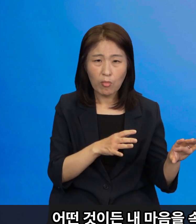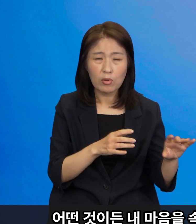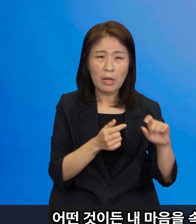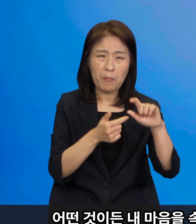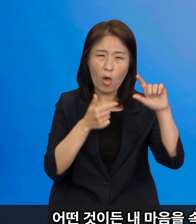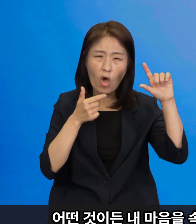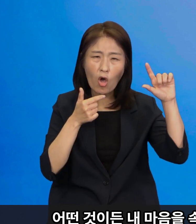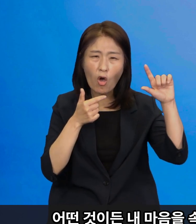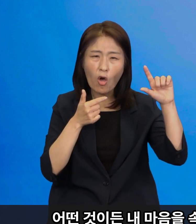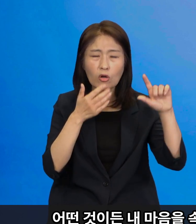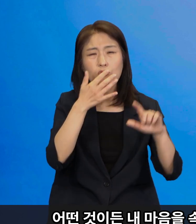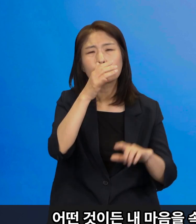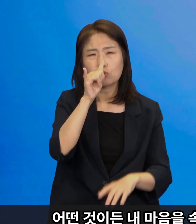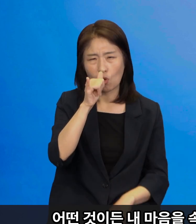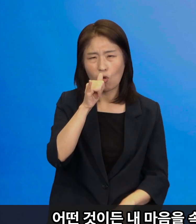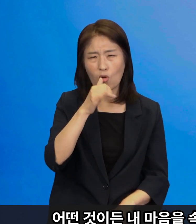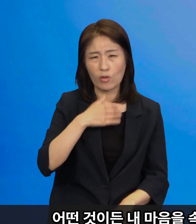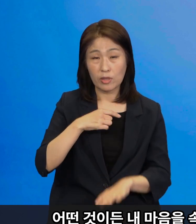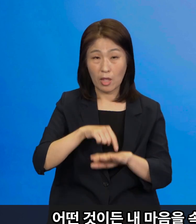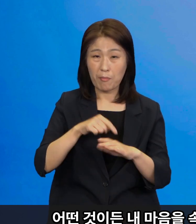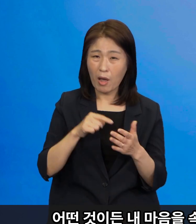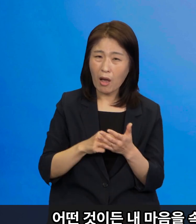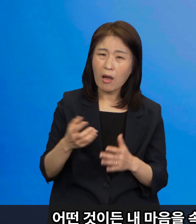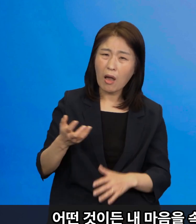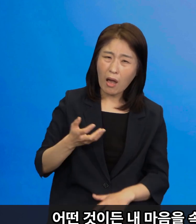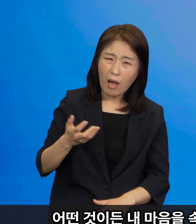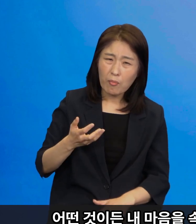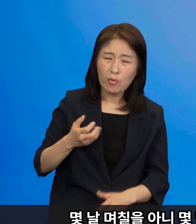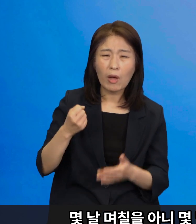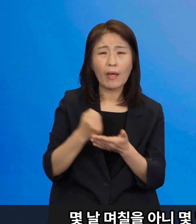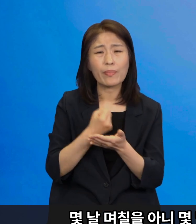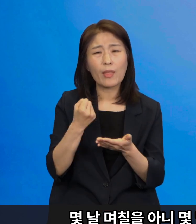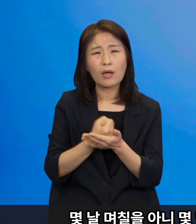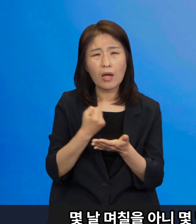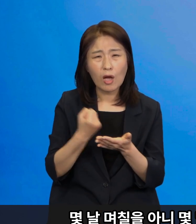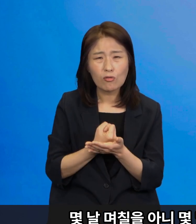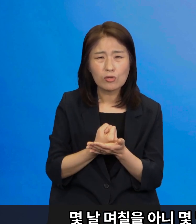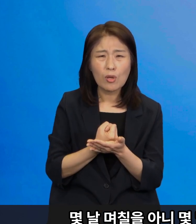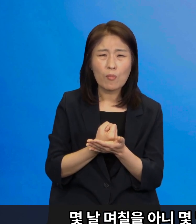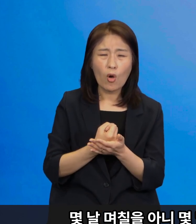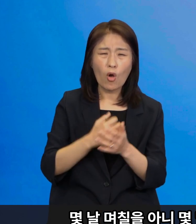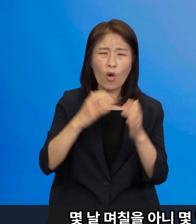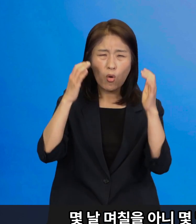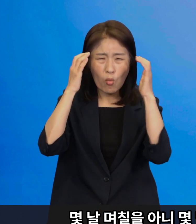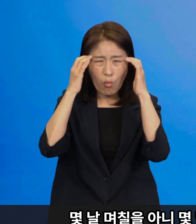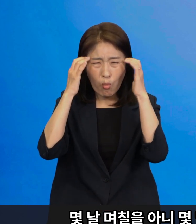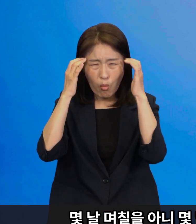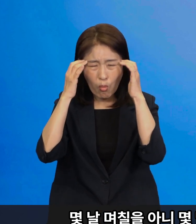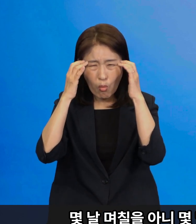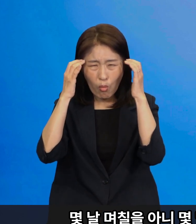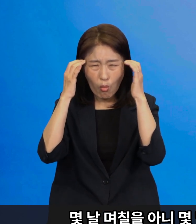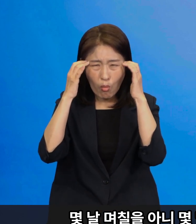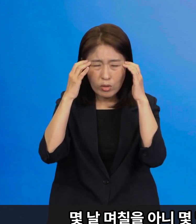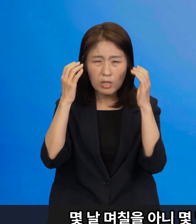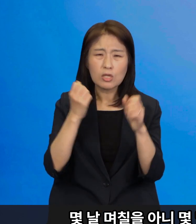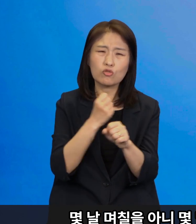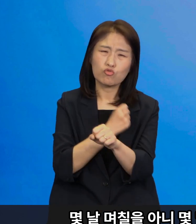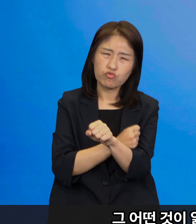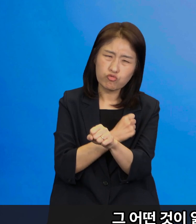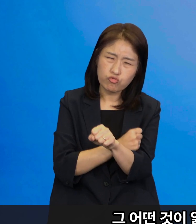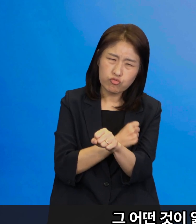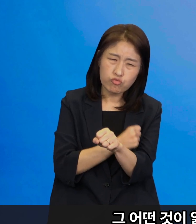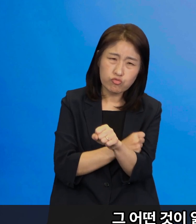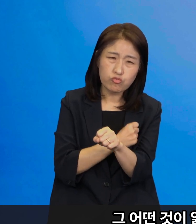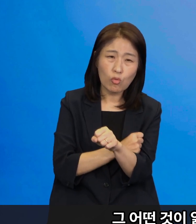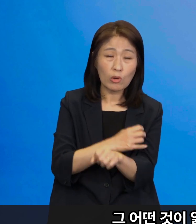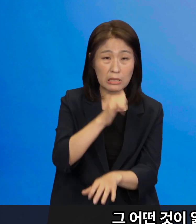것이든 내 마음을 속상케 하고 참 힘들게 하는 그 어떤 것, 몇 날 며칠을 아니 몇 달을 수고를 해도 회복하지 못하는